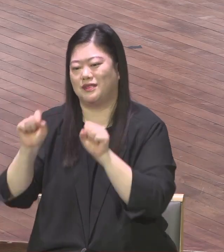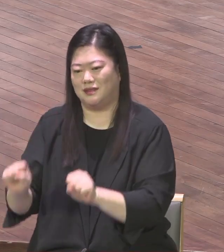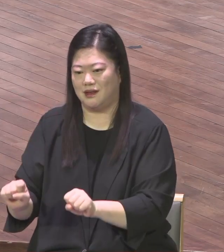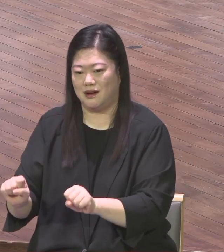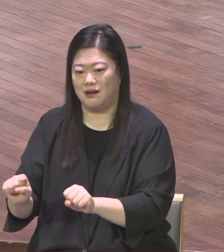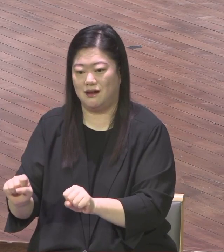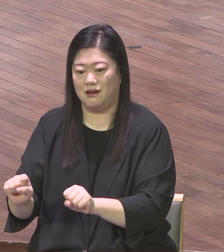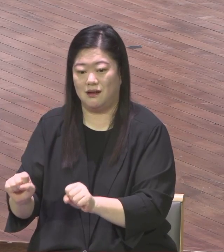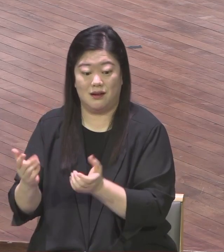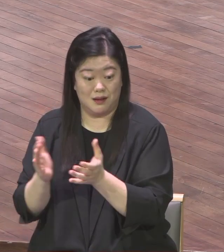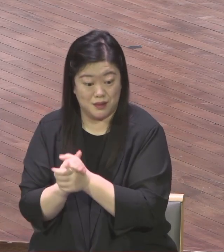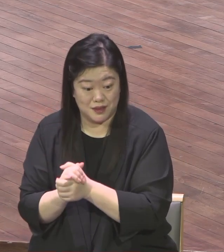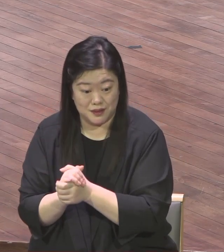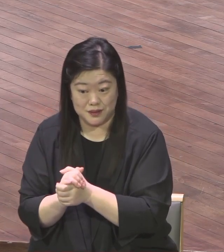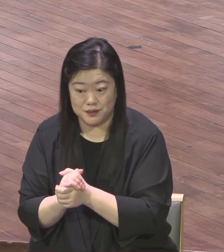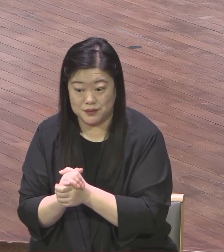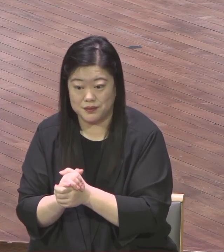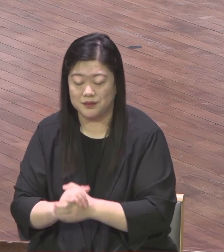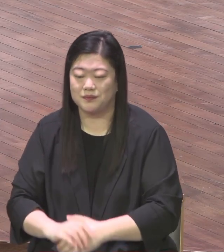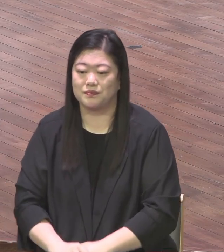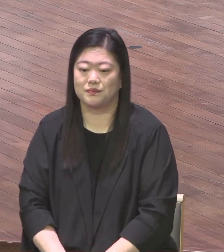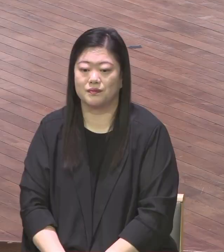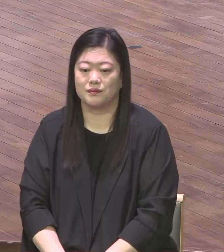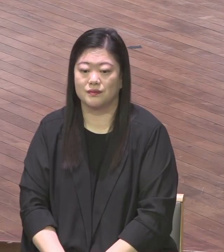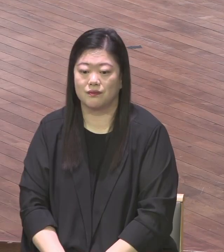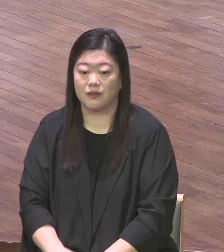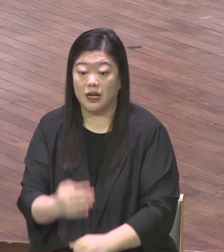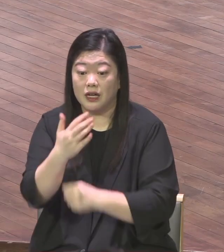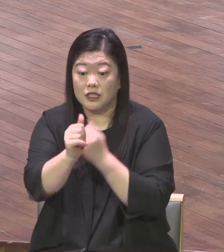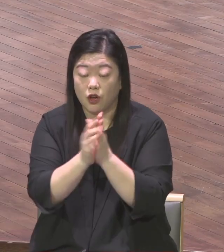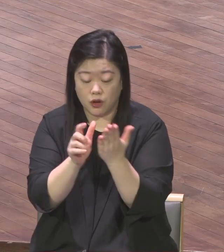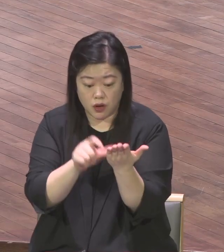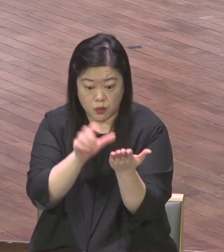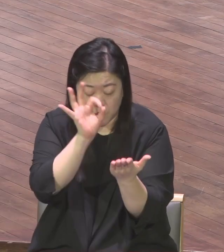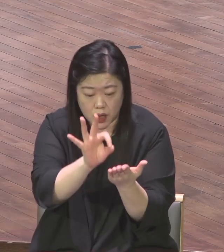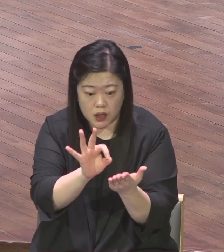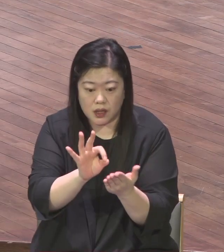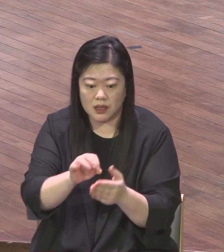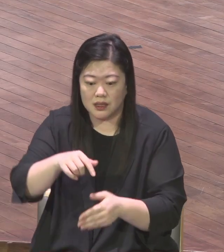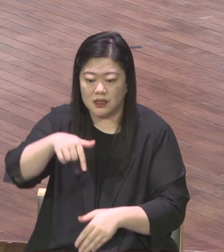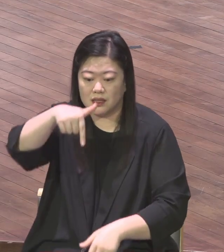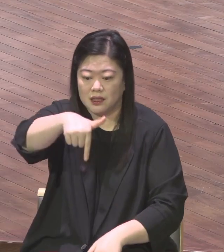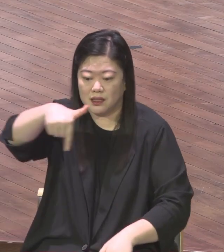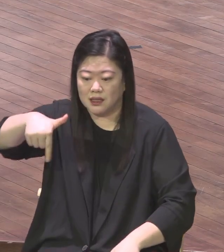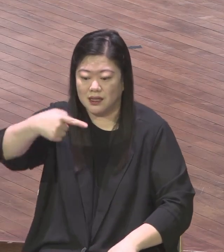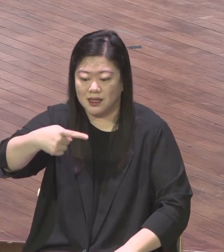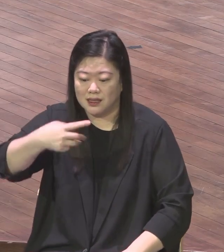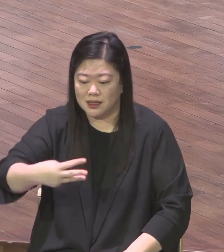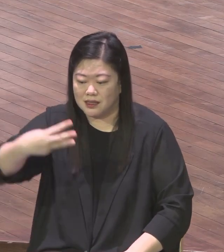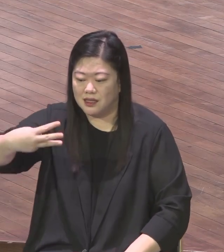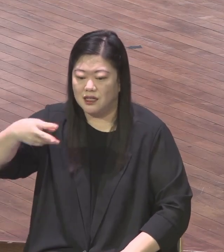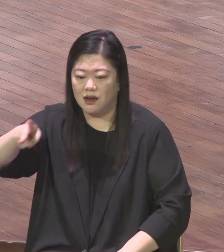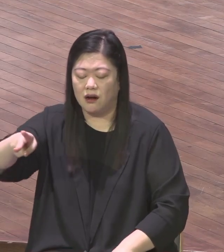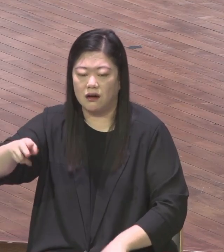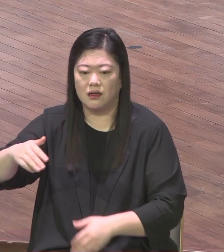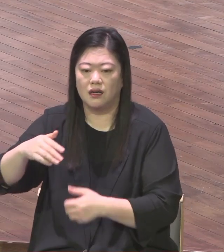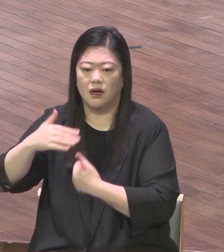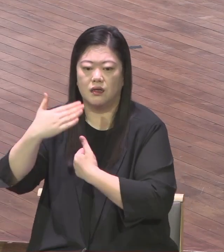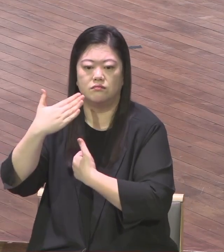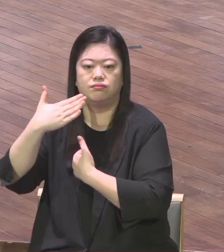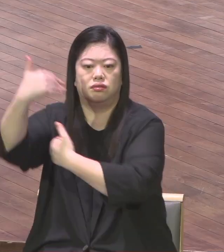함께 있으리라. 본문에 보니까 끌려 올라가 이 휴거예요. 휴거. 끌려